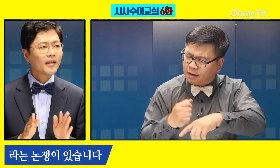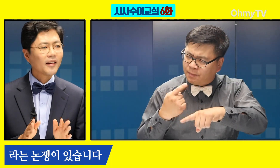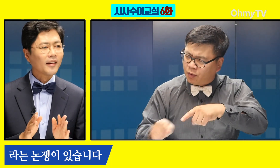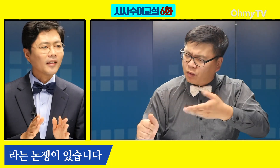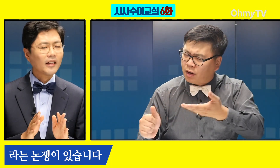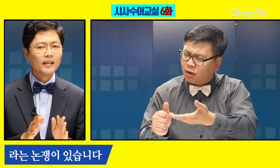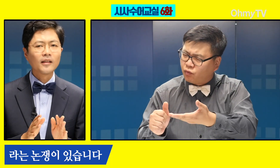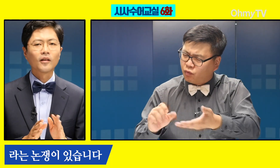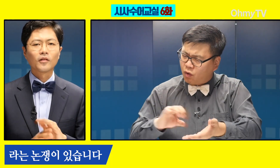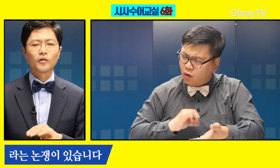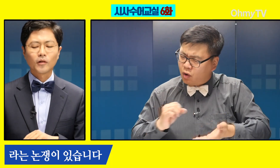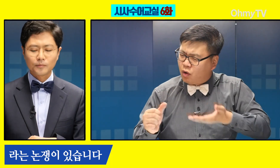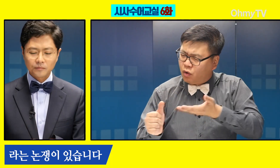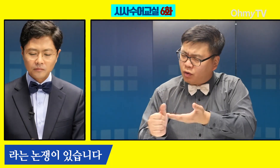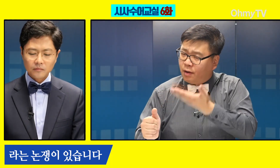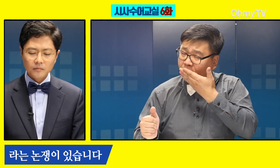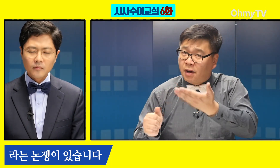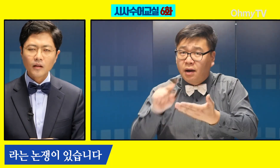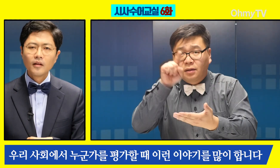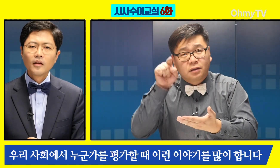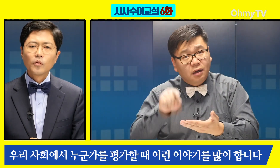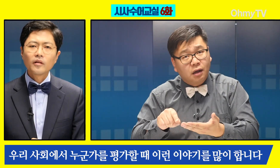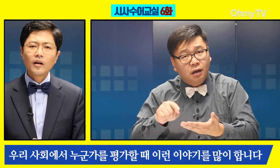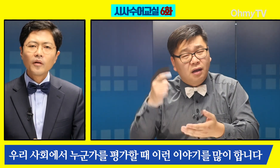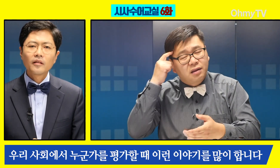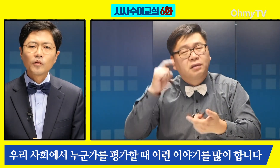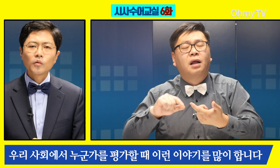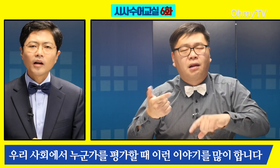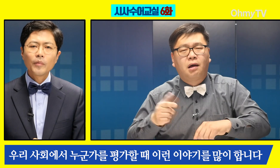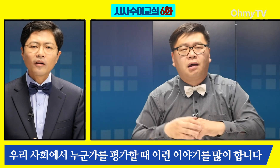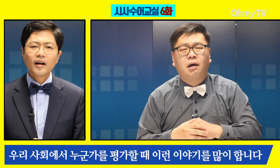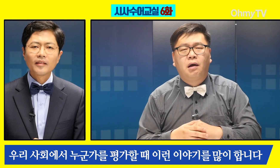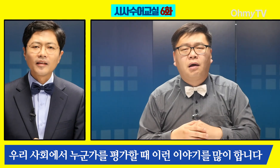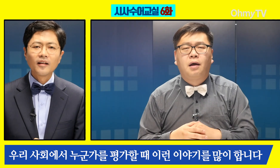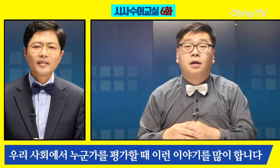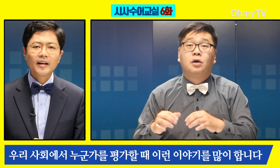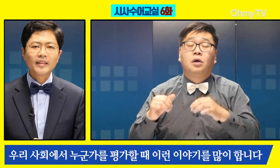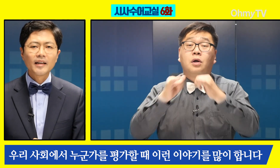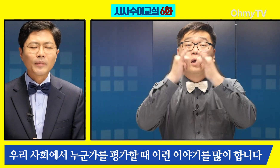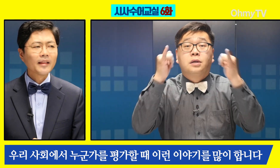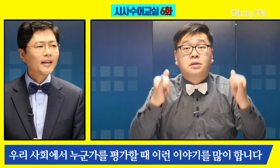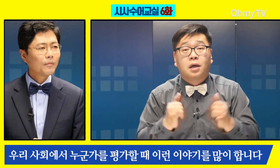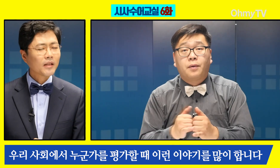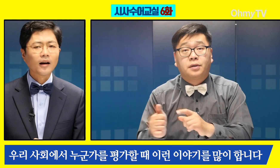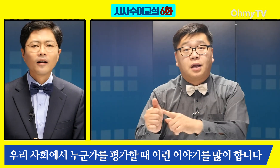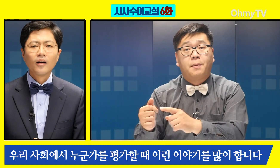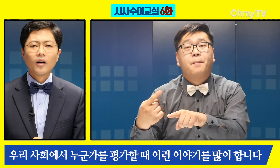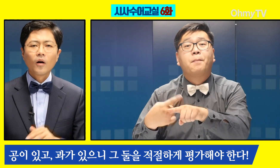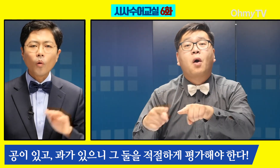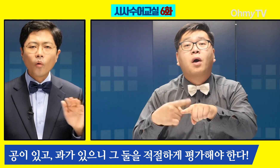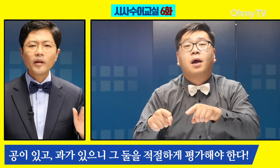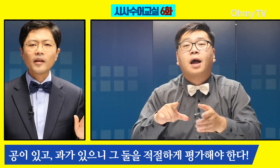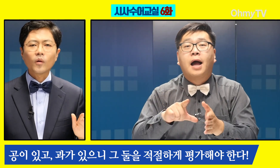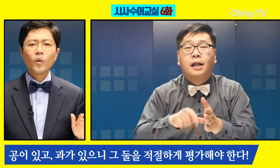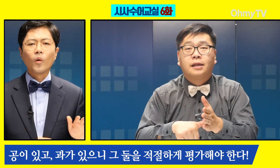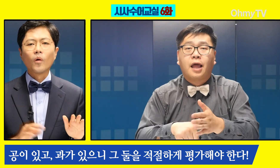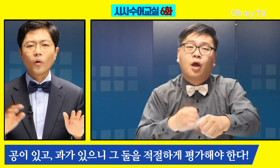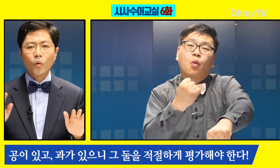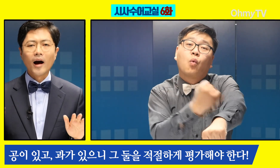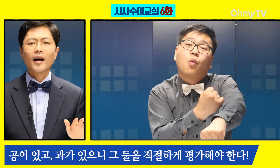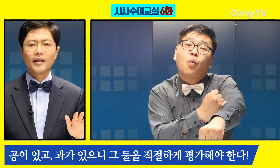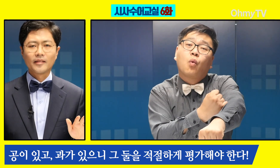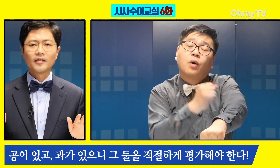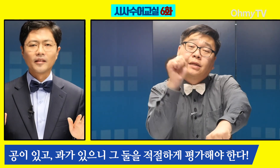여러 논쟁이 있는 것이죠. 우리 사회에서 누군가를 평가할 때 이런 이야기들을 많이 합니다. 공이